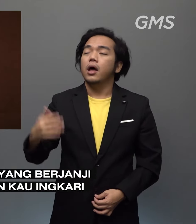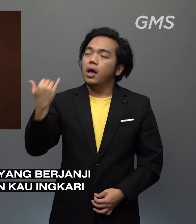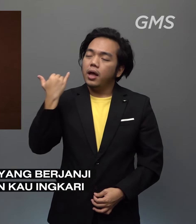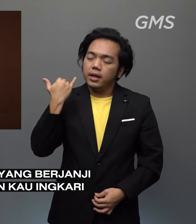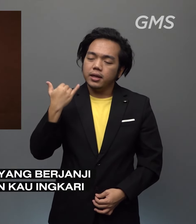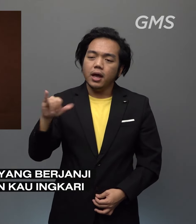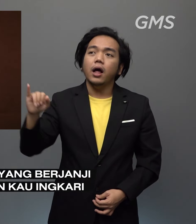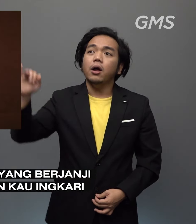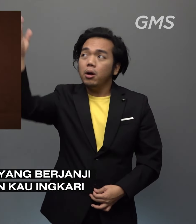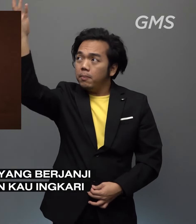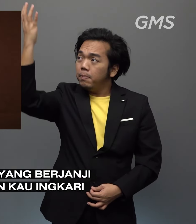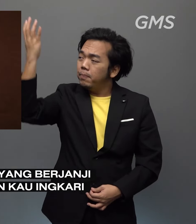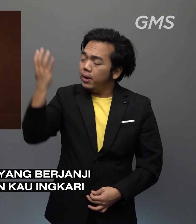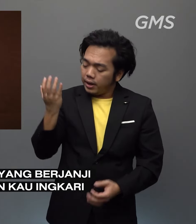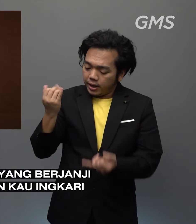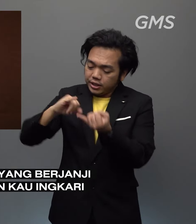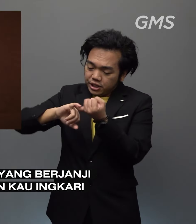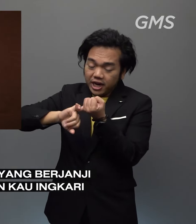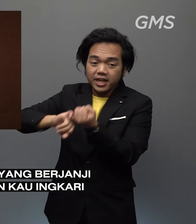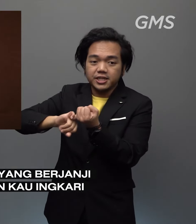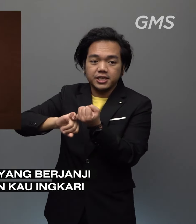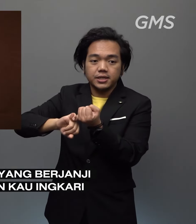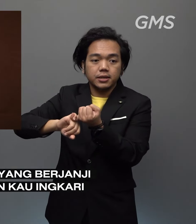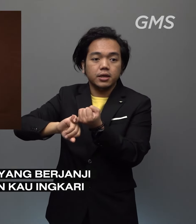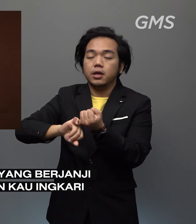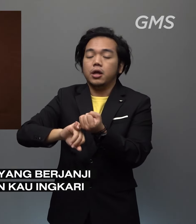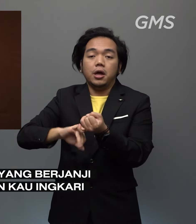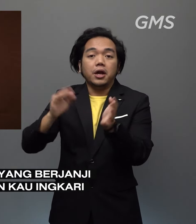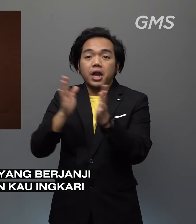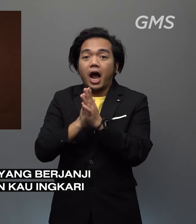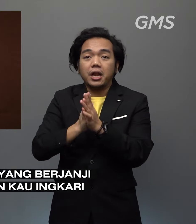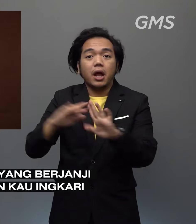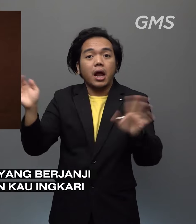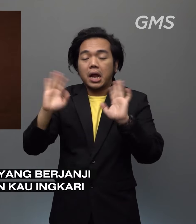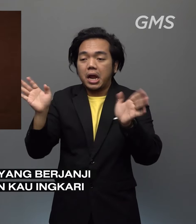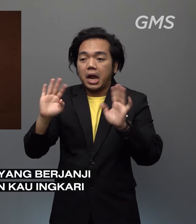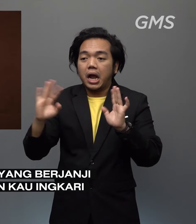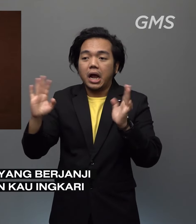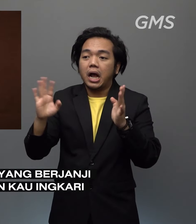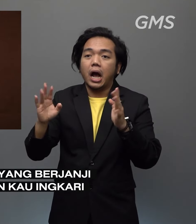Tuhan yang berjanji. Tak